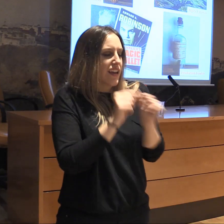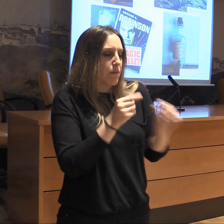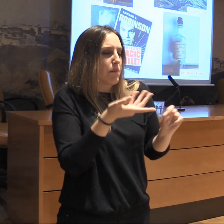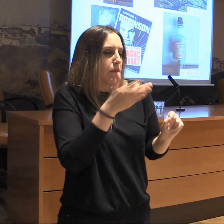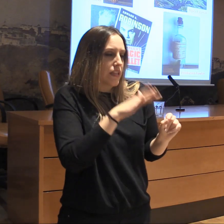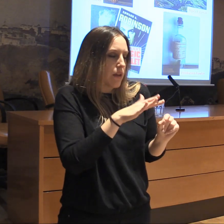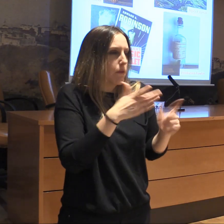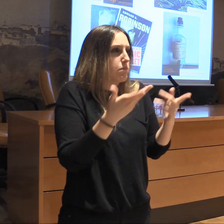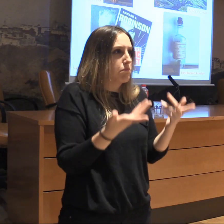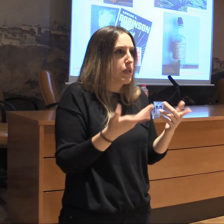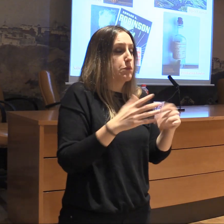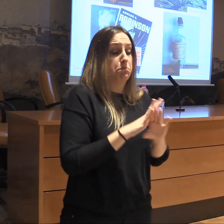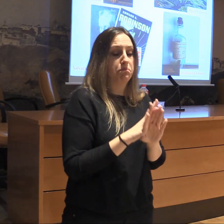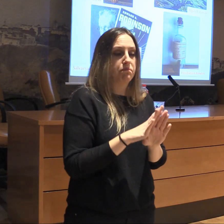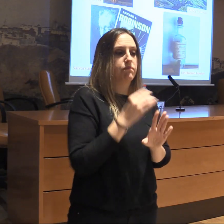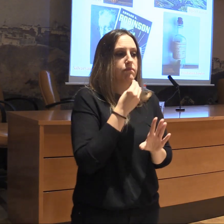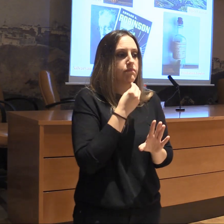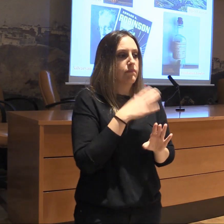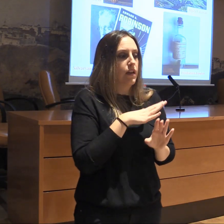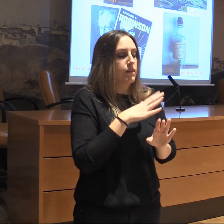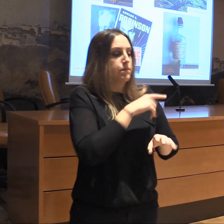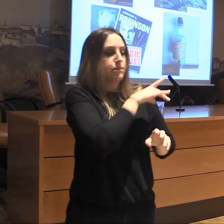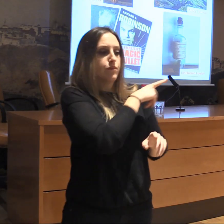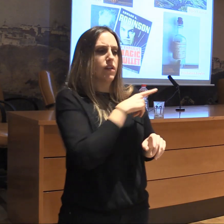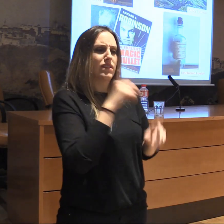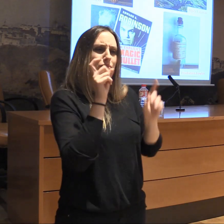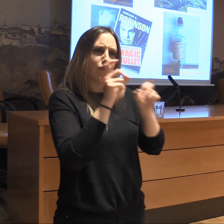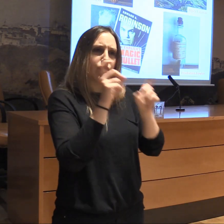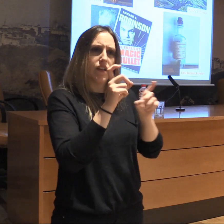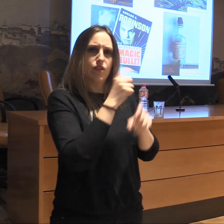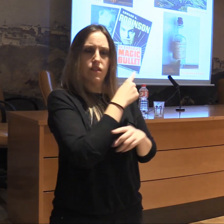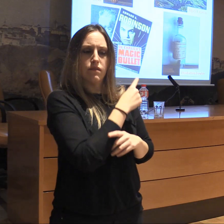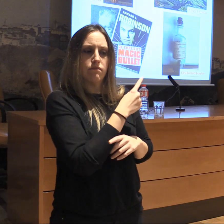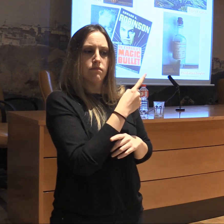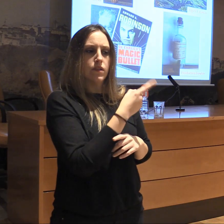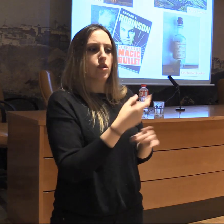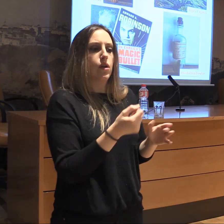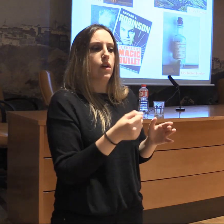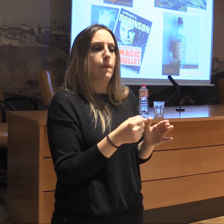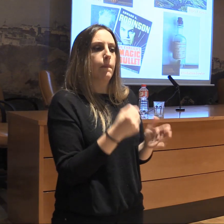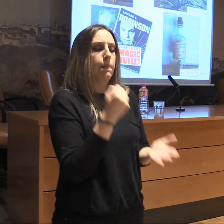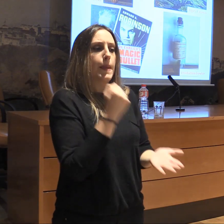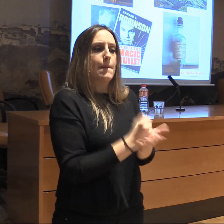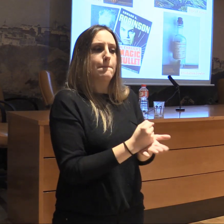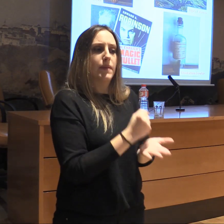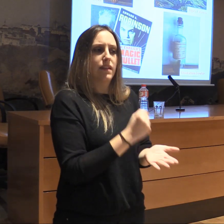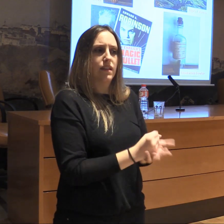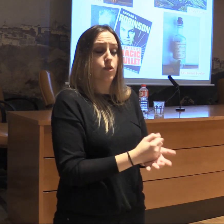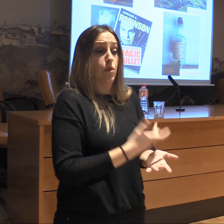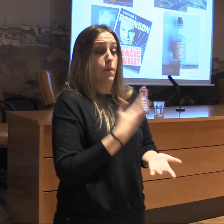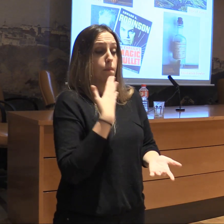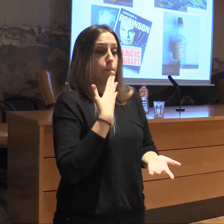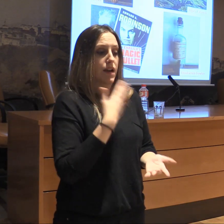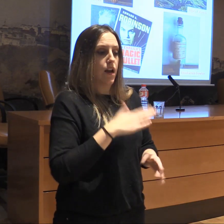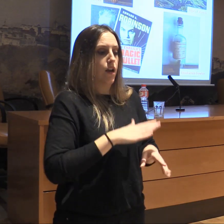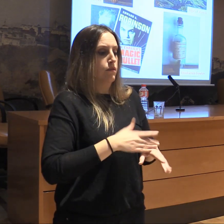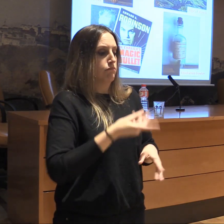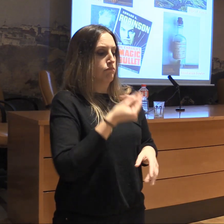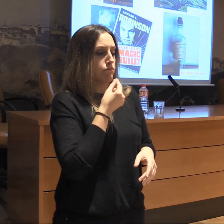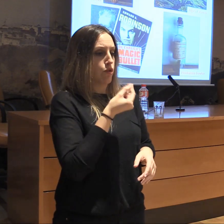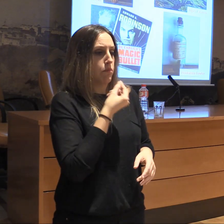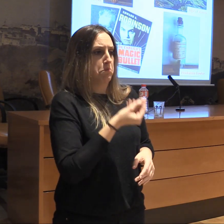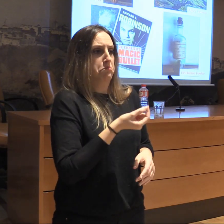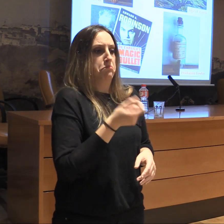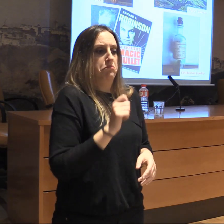menos. Bueno, pues el profesor Fowler pues patentó esta disolución para tomar asiduamente como un tónico. Una de las